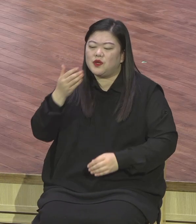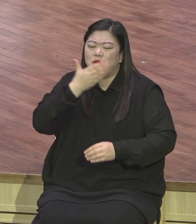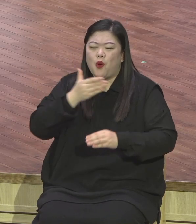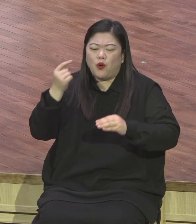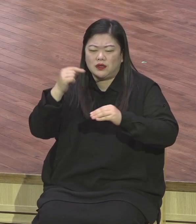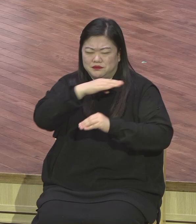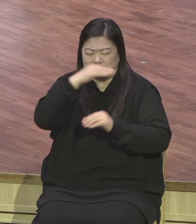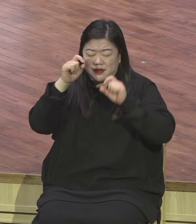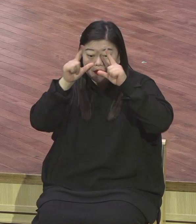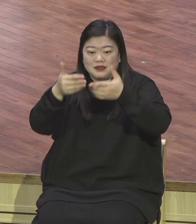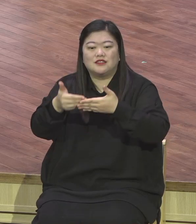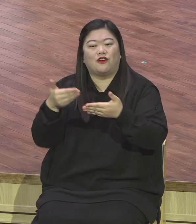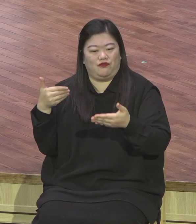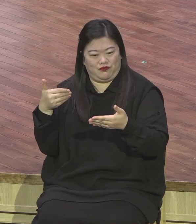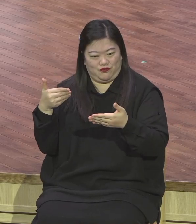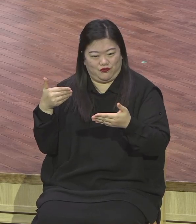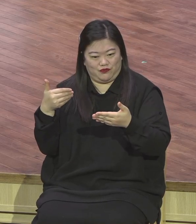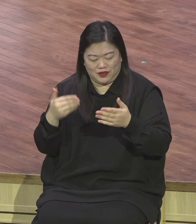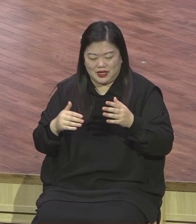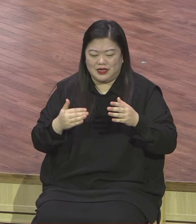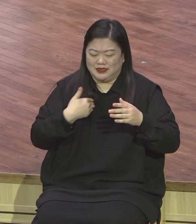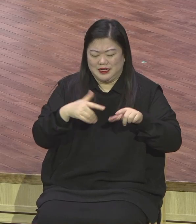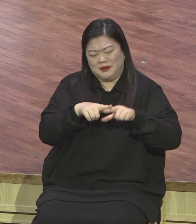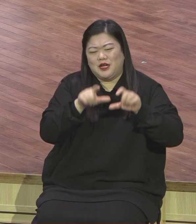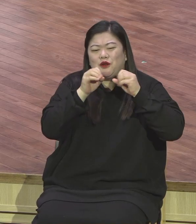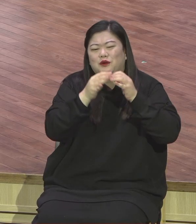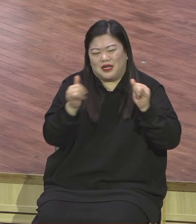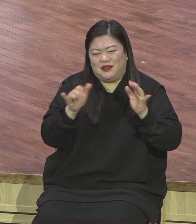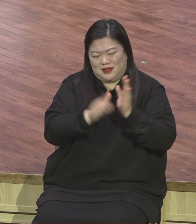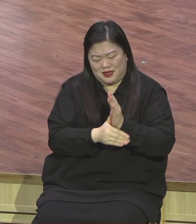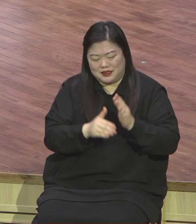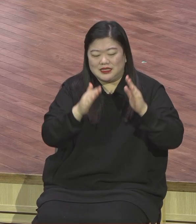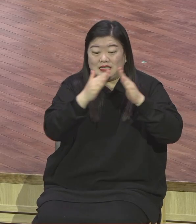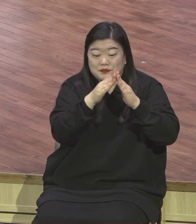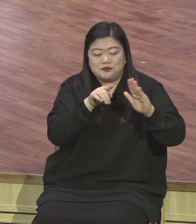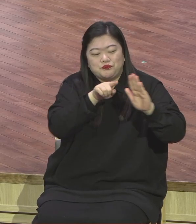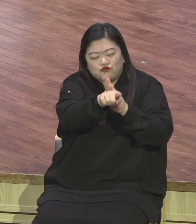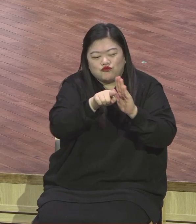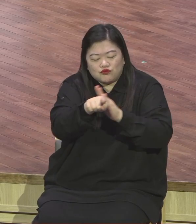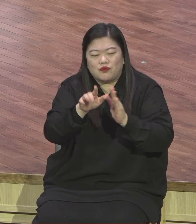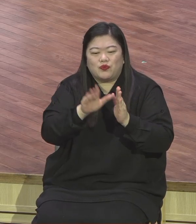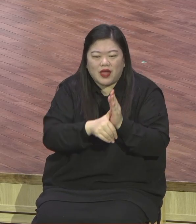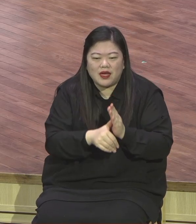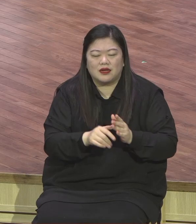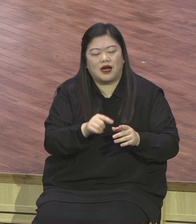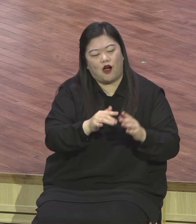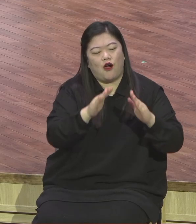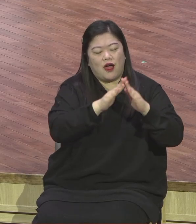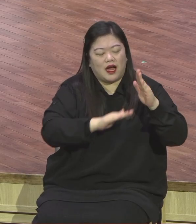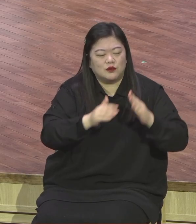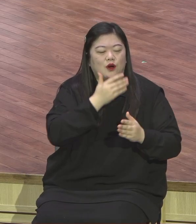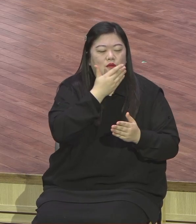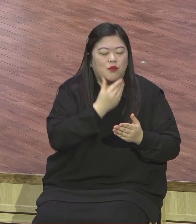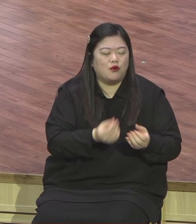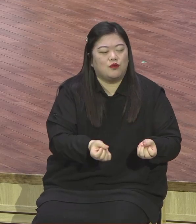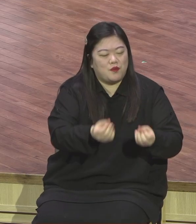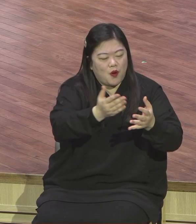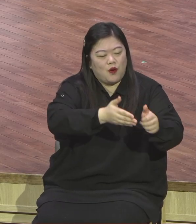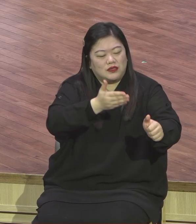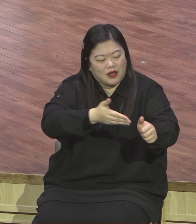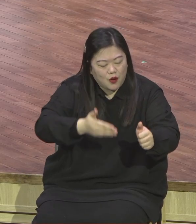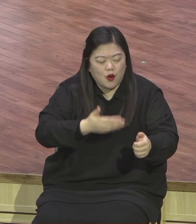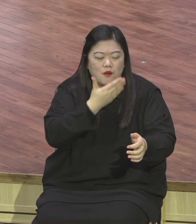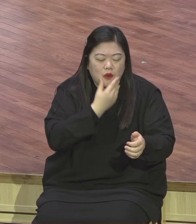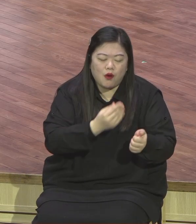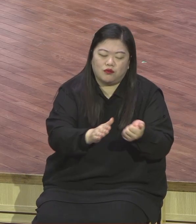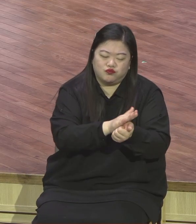하면서 신문기 28장 말씀을 가지고 축복을 많이 빌어 줬어요 여호와 하나님의 말씀을 지켜 행하는 자를